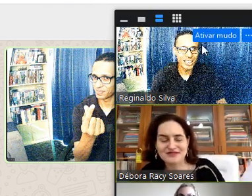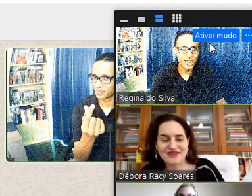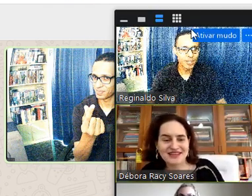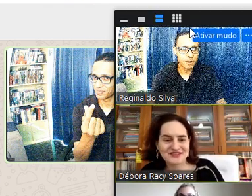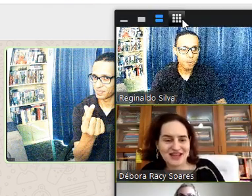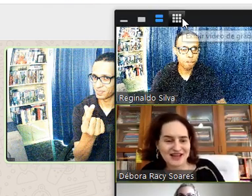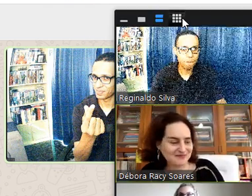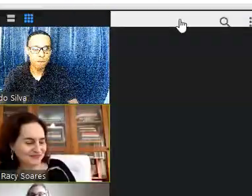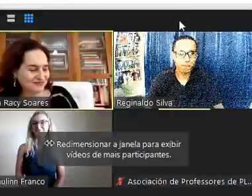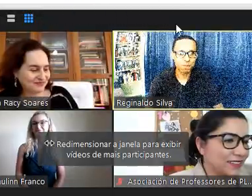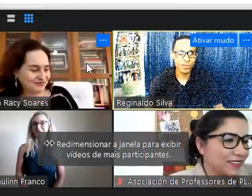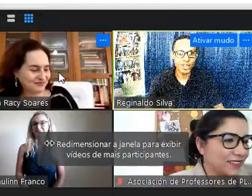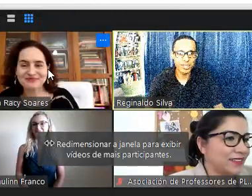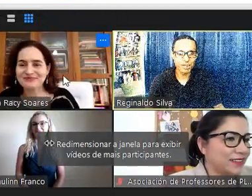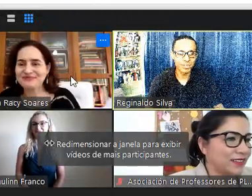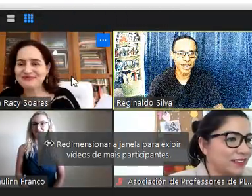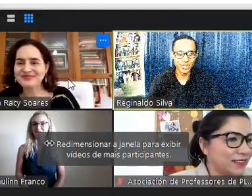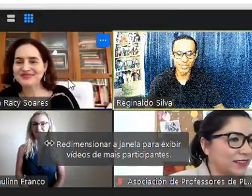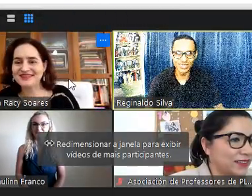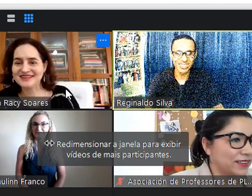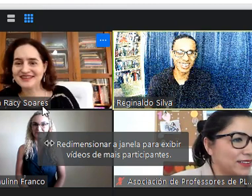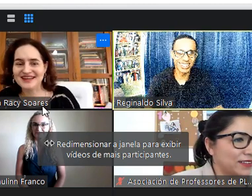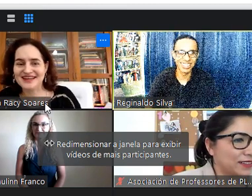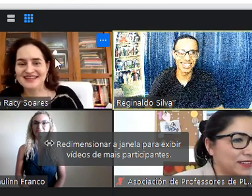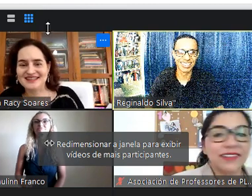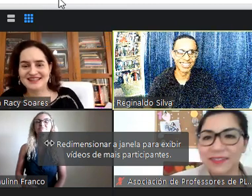Estamos vendo já? Já estão vendo?